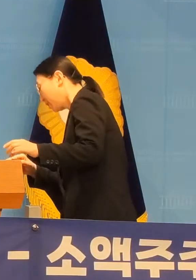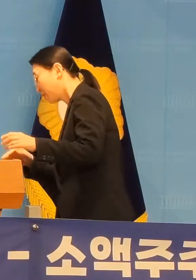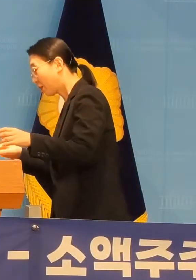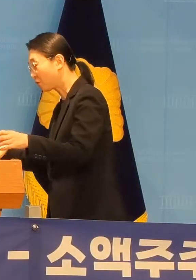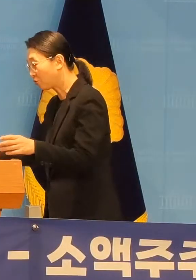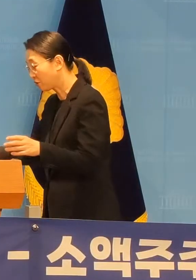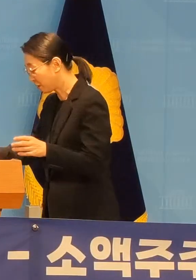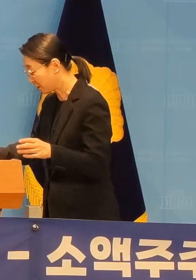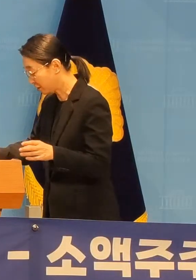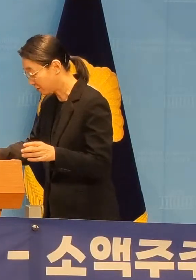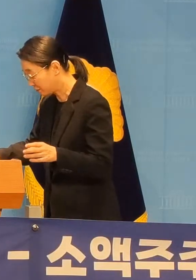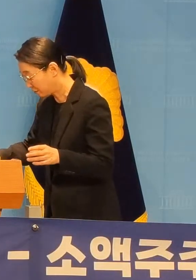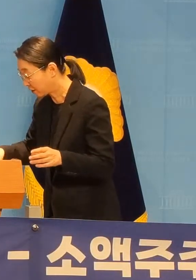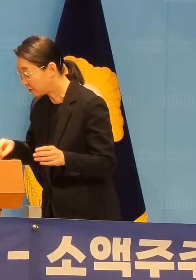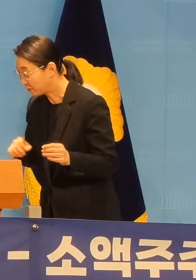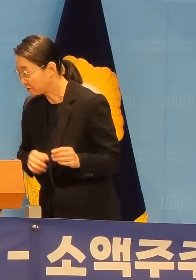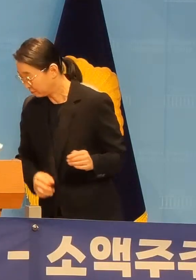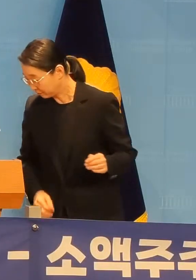네, 요거는 예.